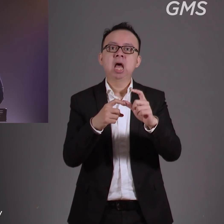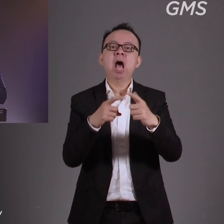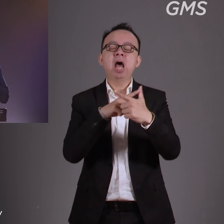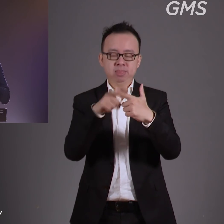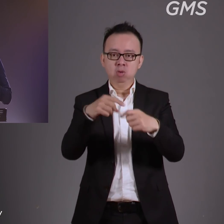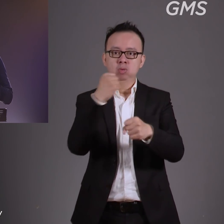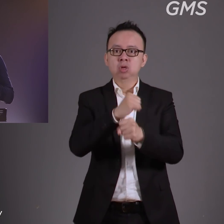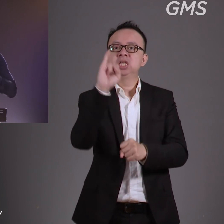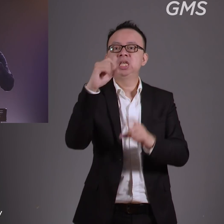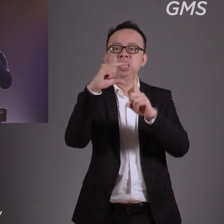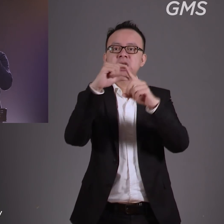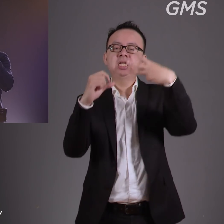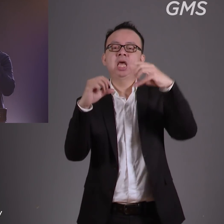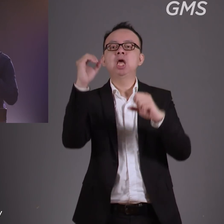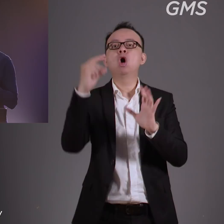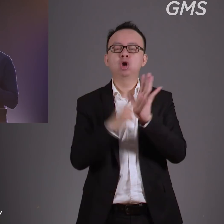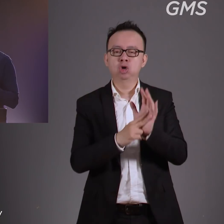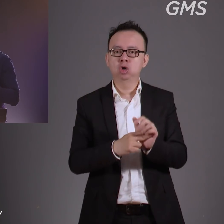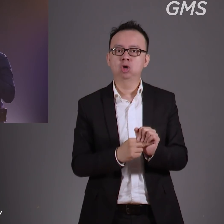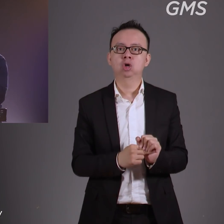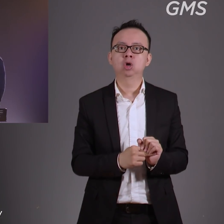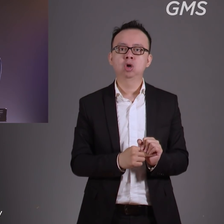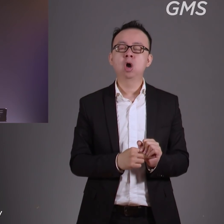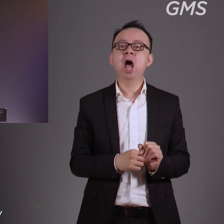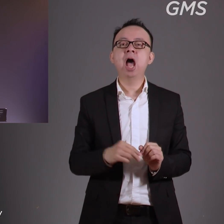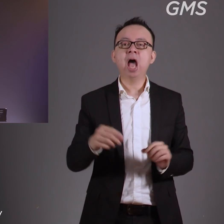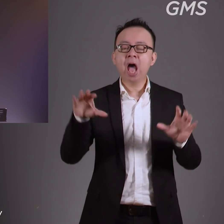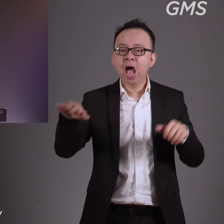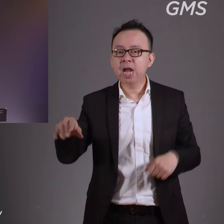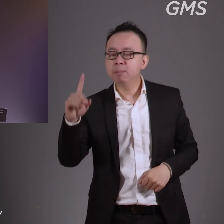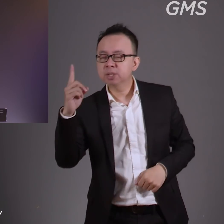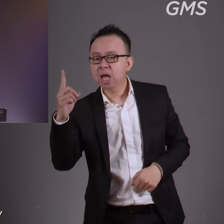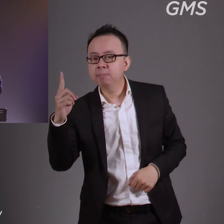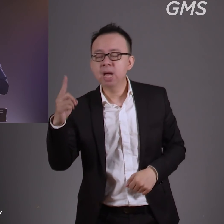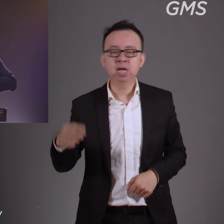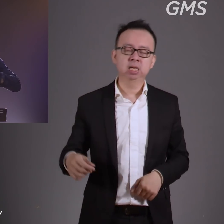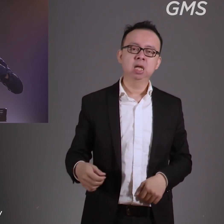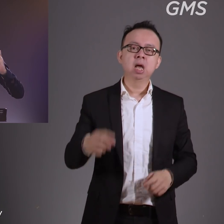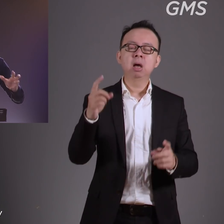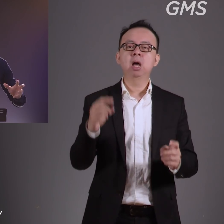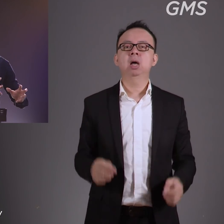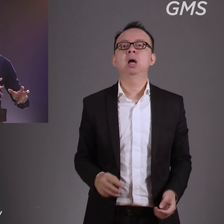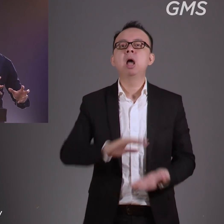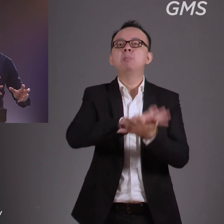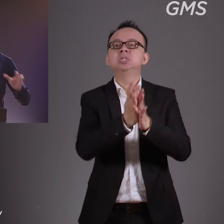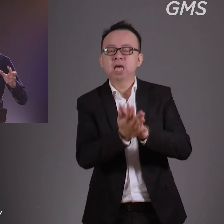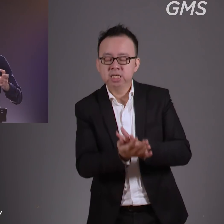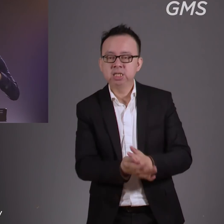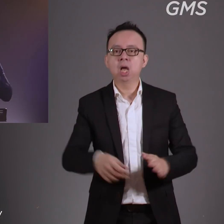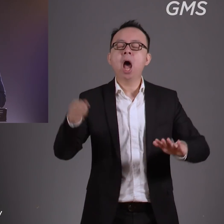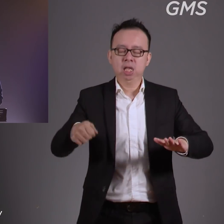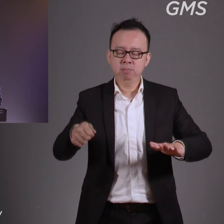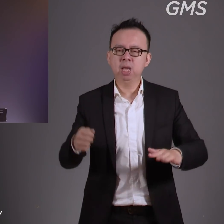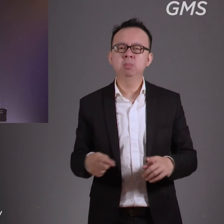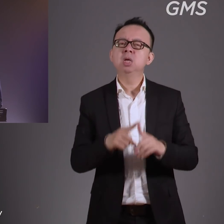seperti Gideon. Anak langsung keturunan pertama langsung jadi hakim-hakim. Bukan menjadi orang yang dikutuki. Tapi